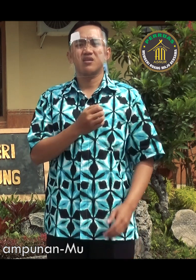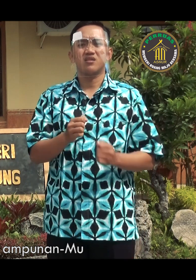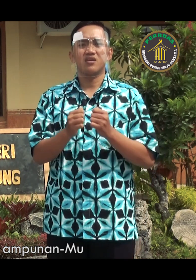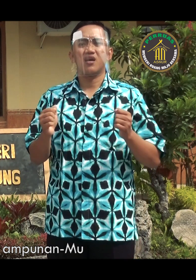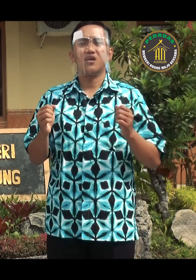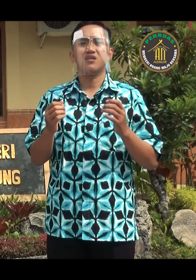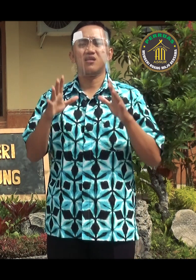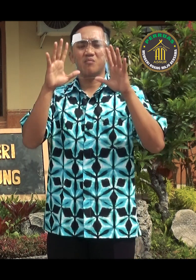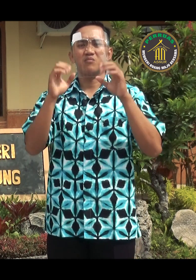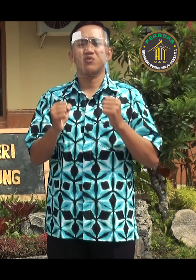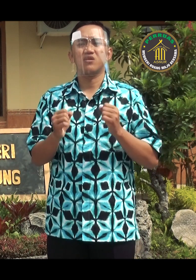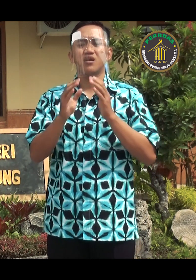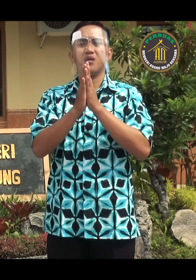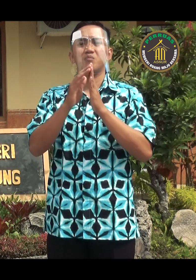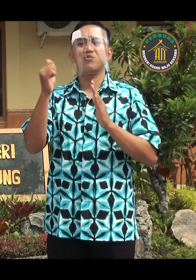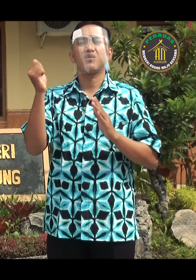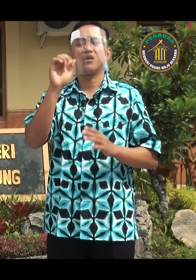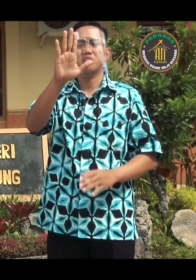ampunanmu.